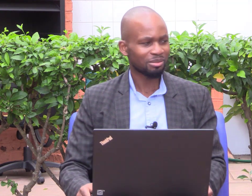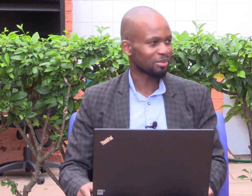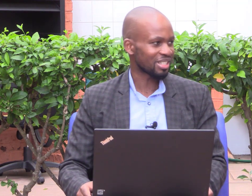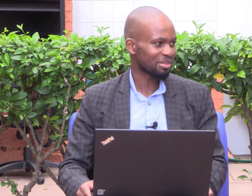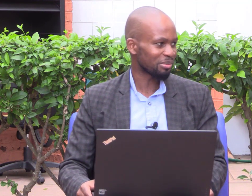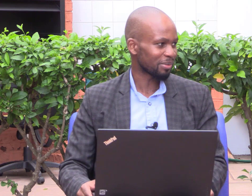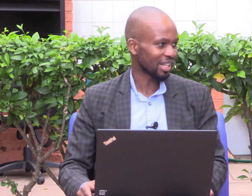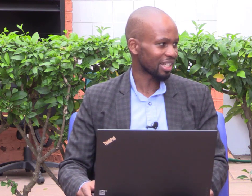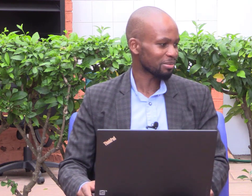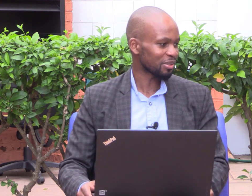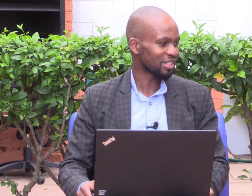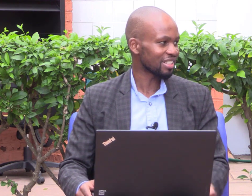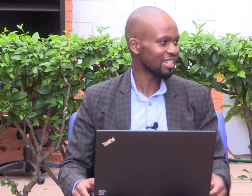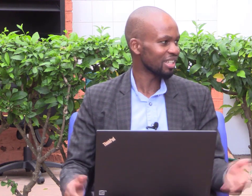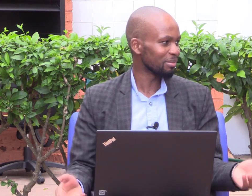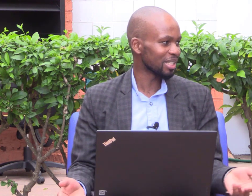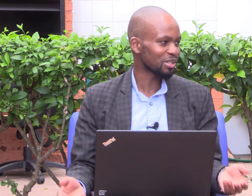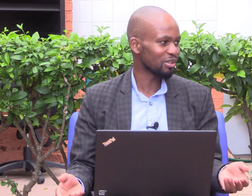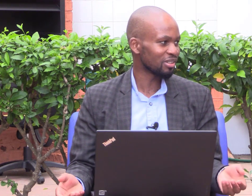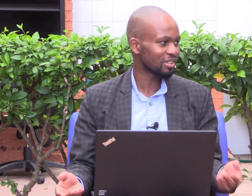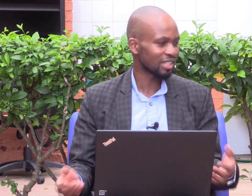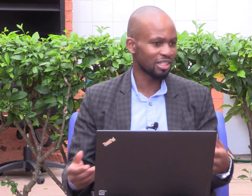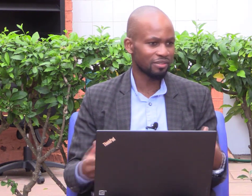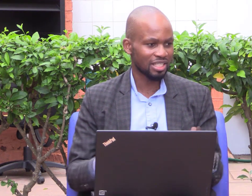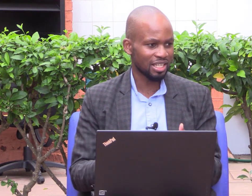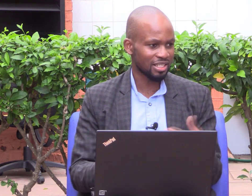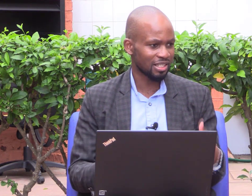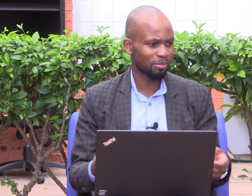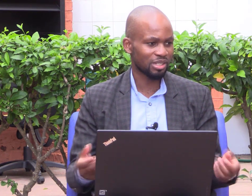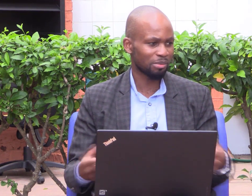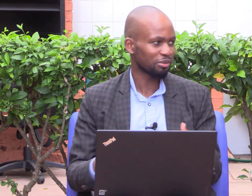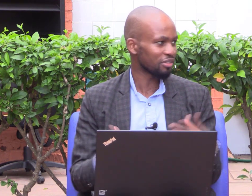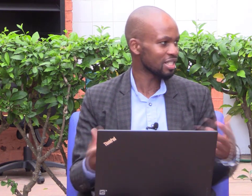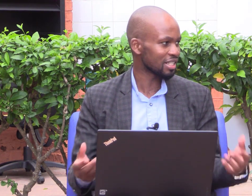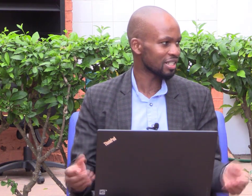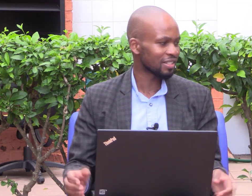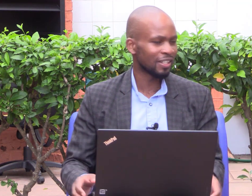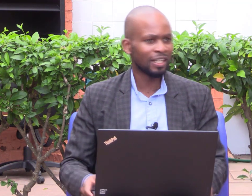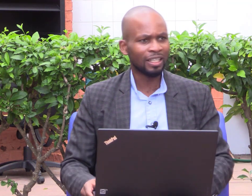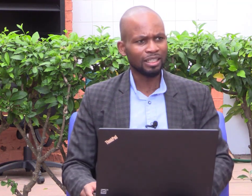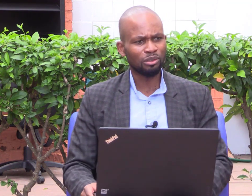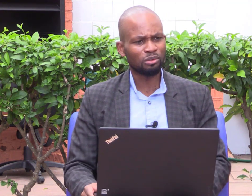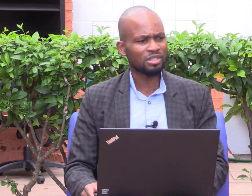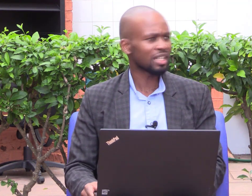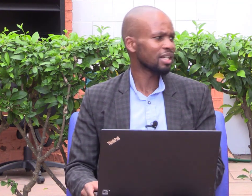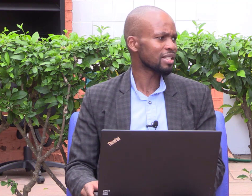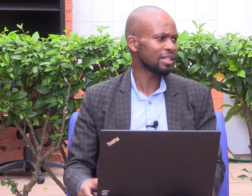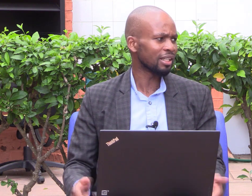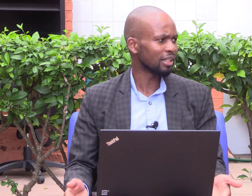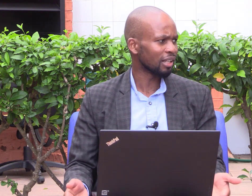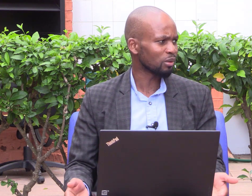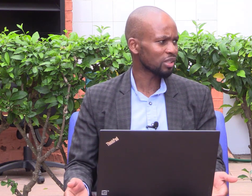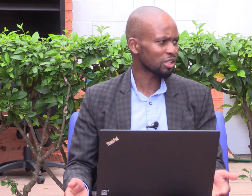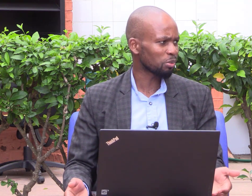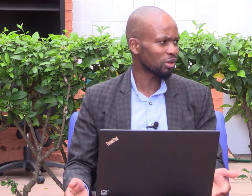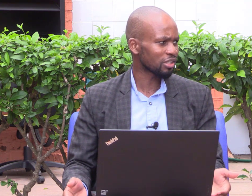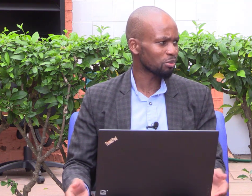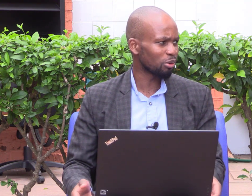por exemplo, para aquelas pessoas que têm limitações, têm deficiências, por exemplo, físicas, e não conseguem aceder aos transportes